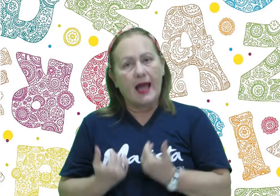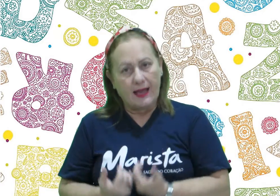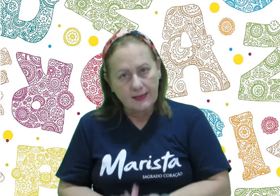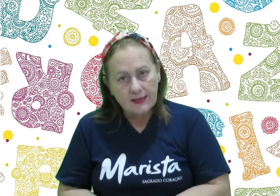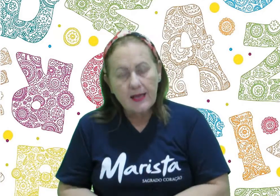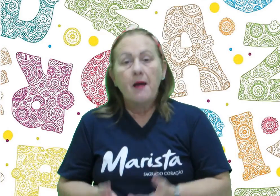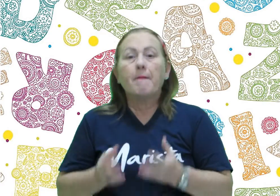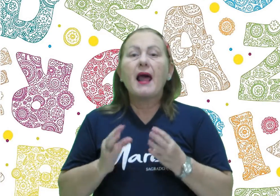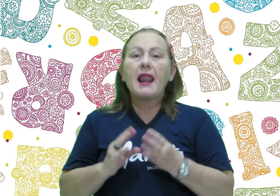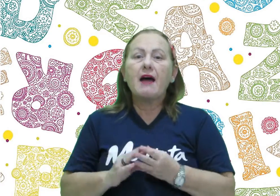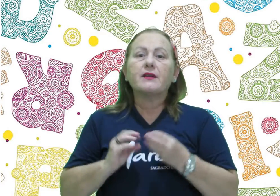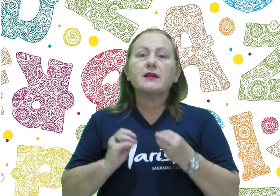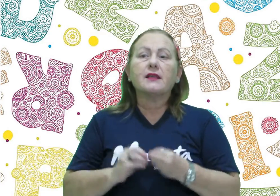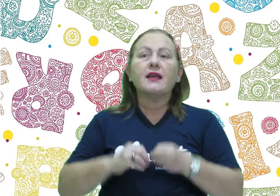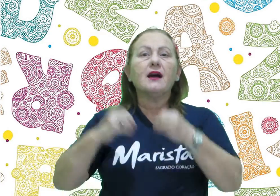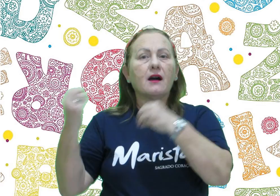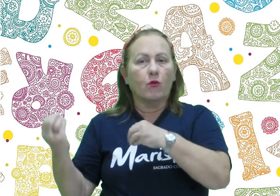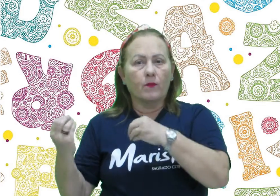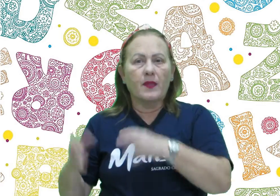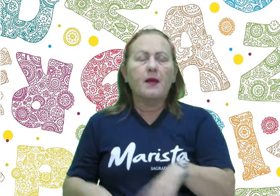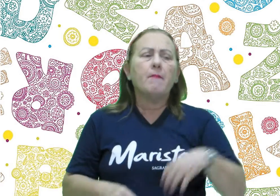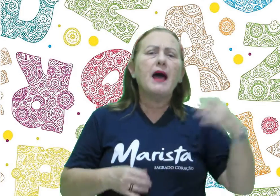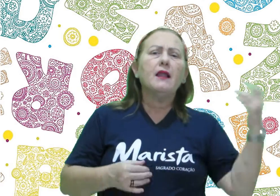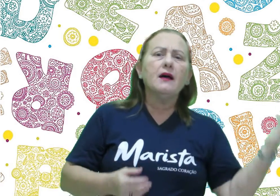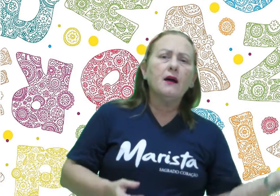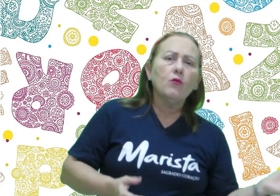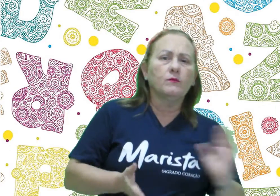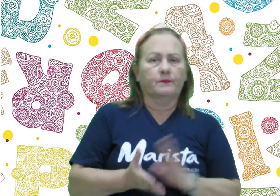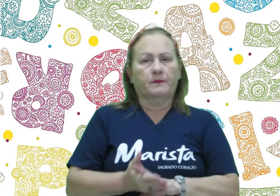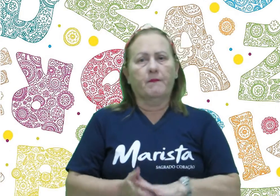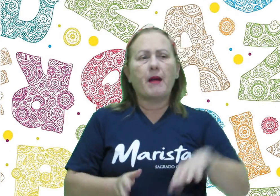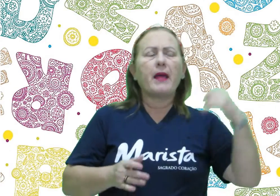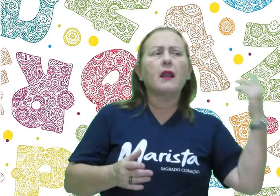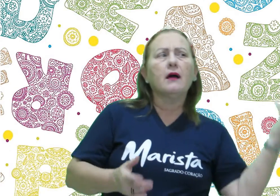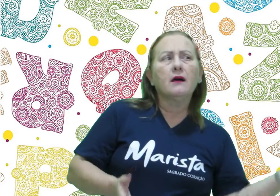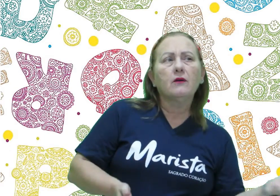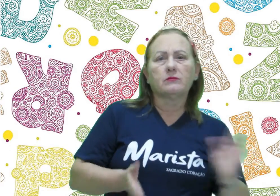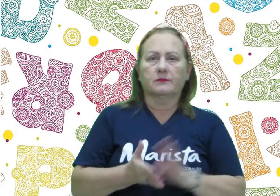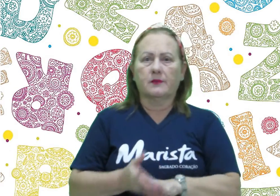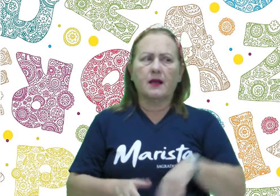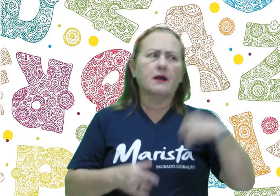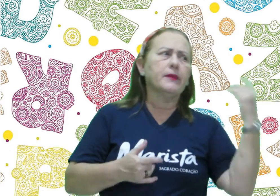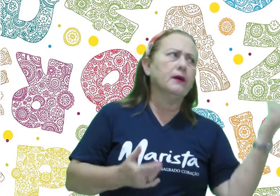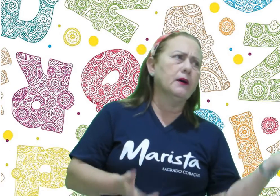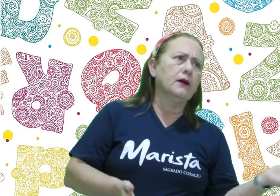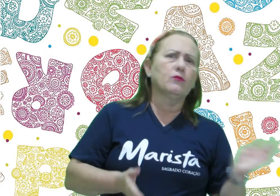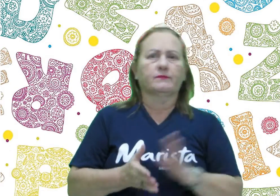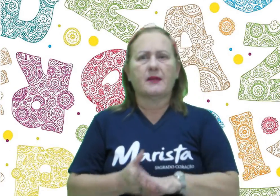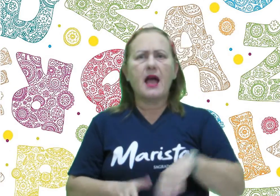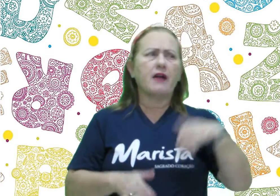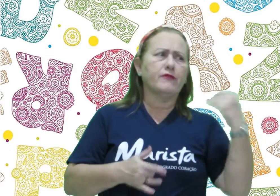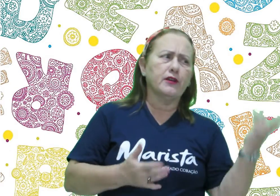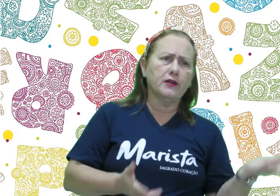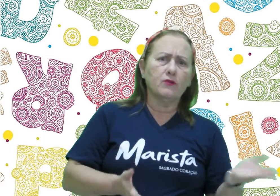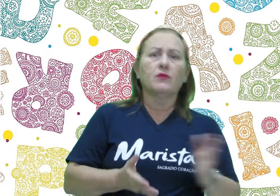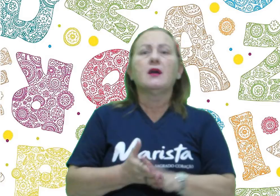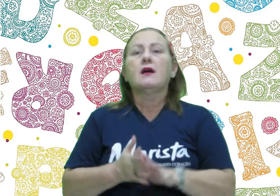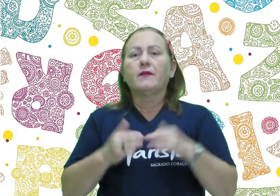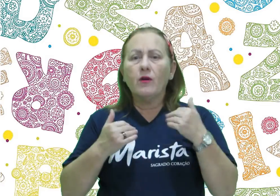jornais palavra que tenha ão. Balão, papelão, caminhão, avião.